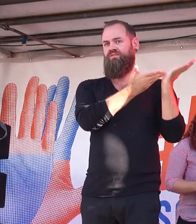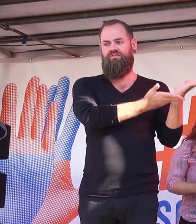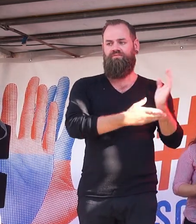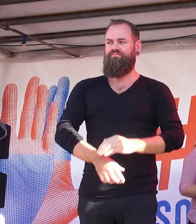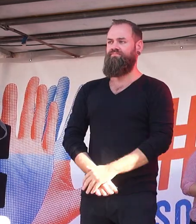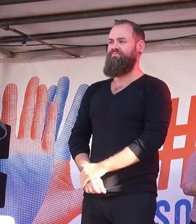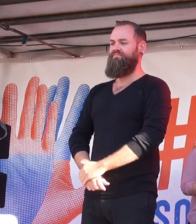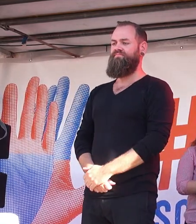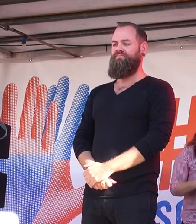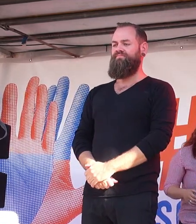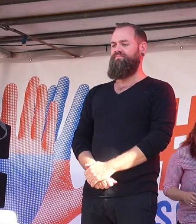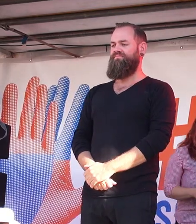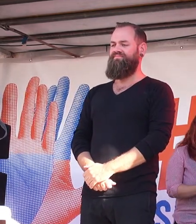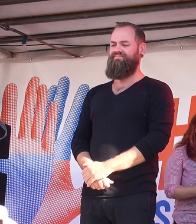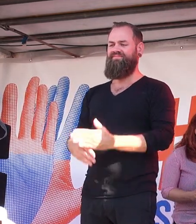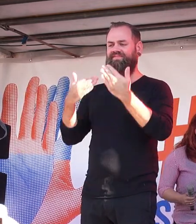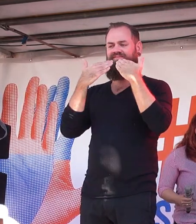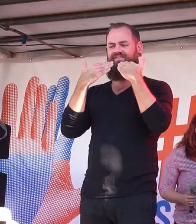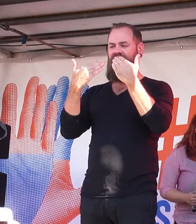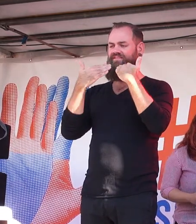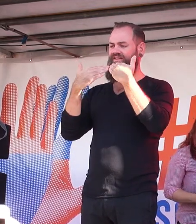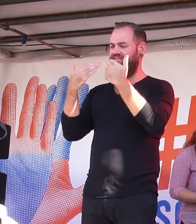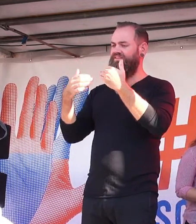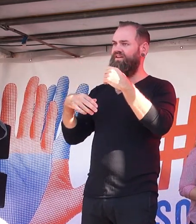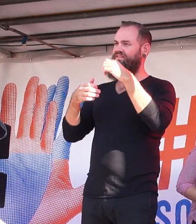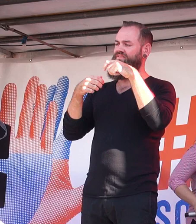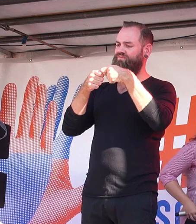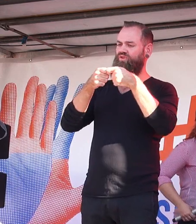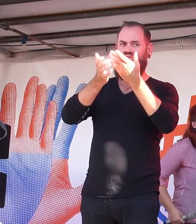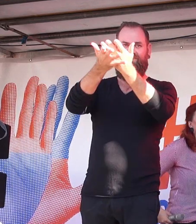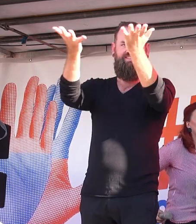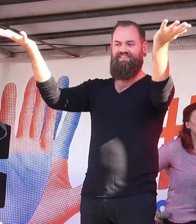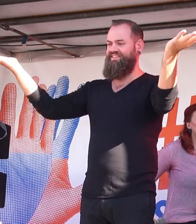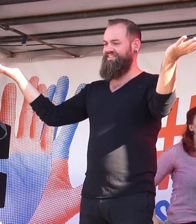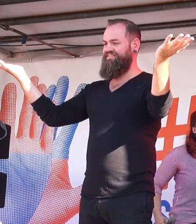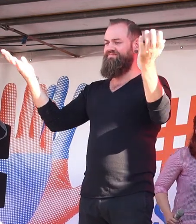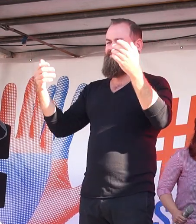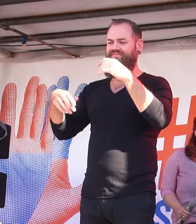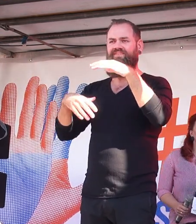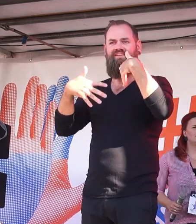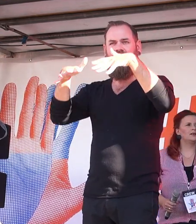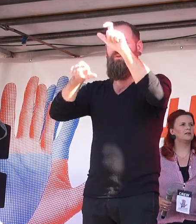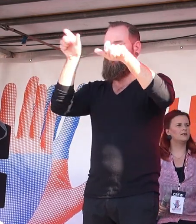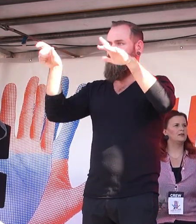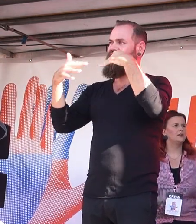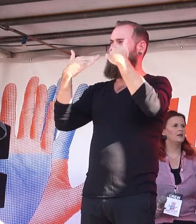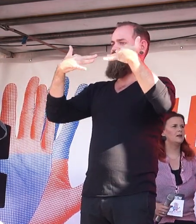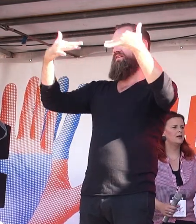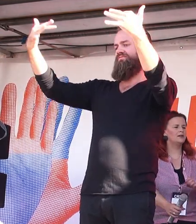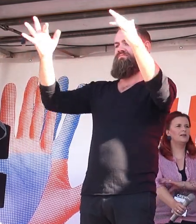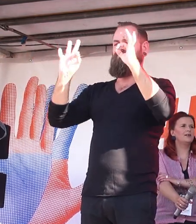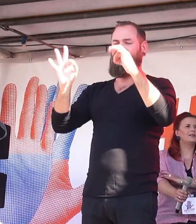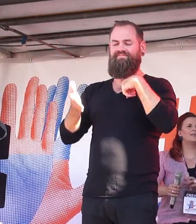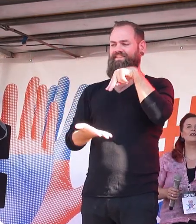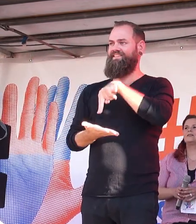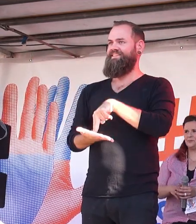Vielen Dank, liebe Freunde, liebe Demonstrantinnen. Es ist wunderbar, hier oben zu stehen. Ihr glaubt gar